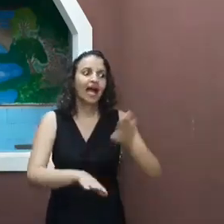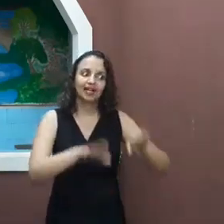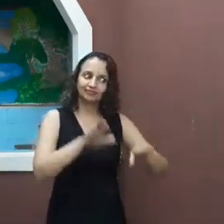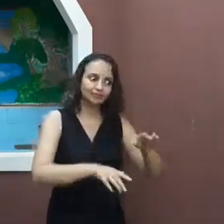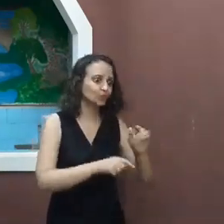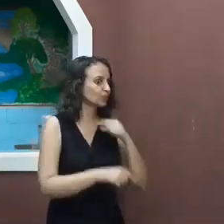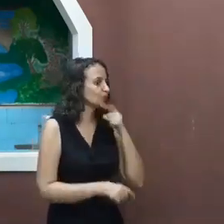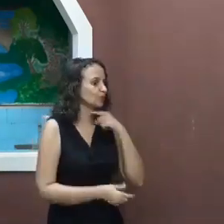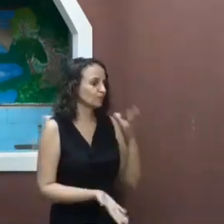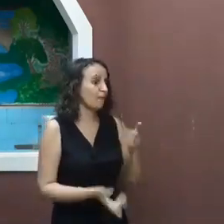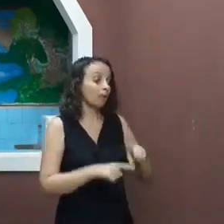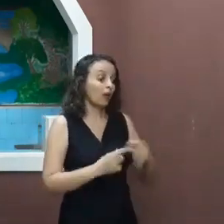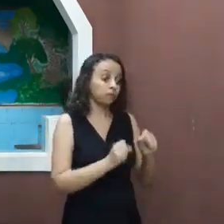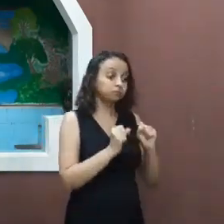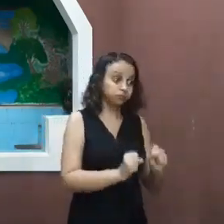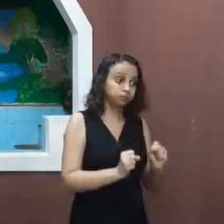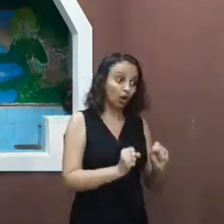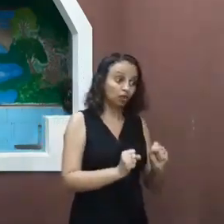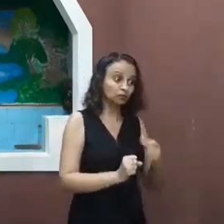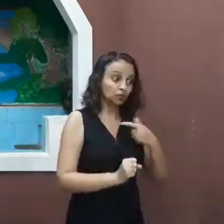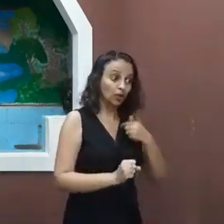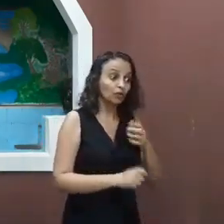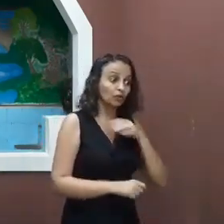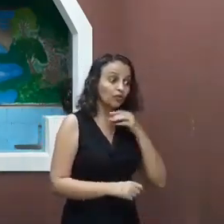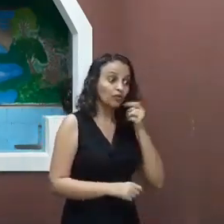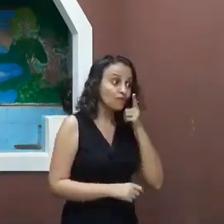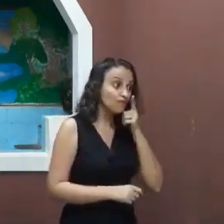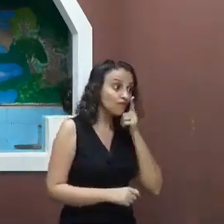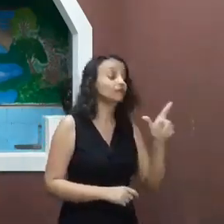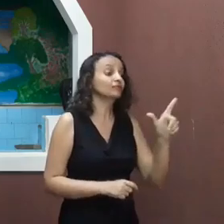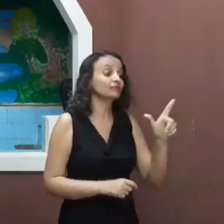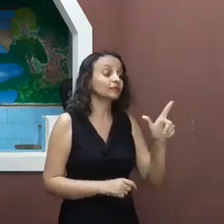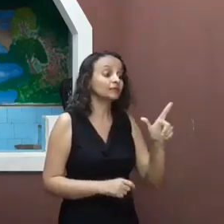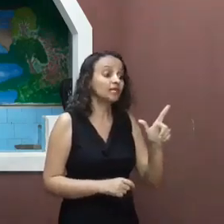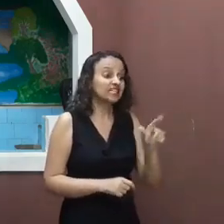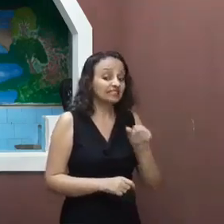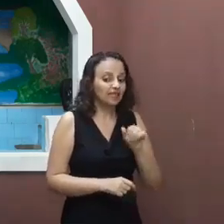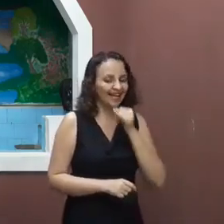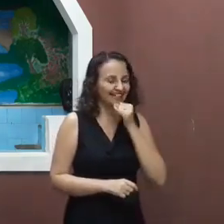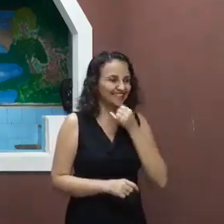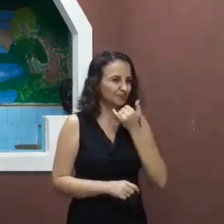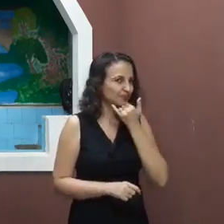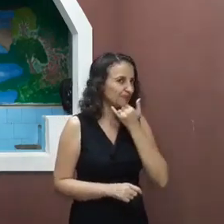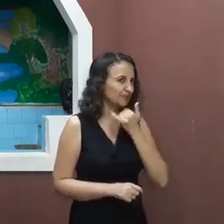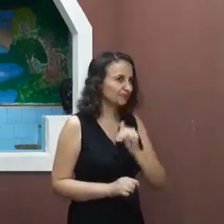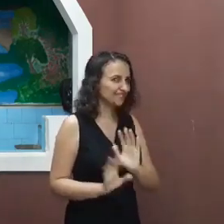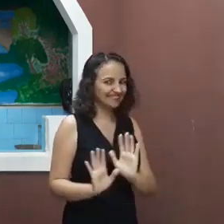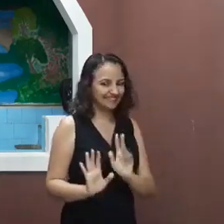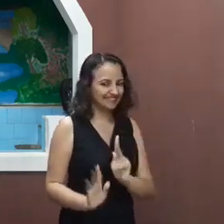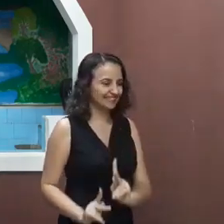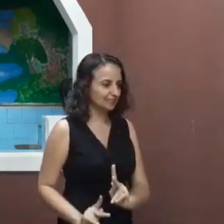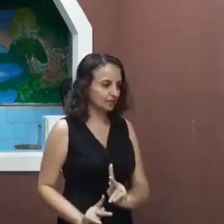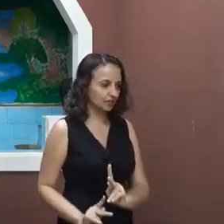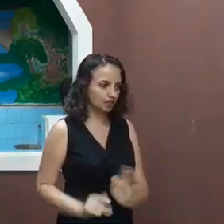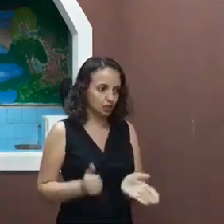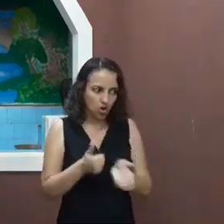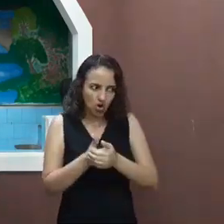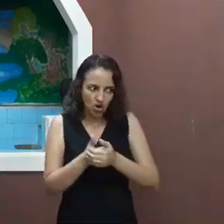naquilo que eu posso ajudar. Se eu encolho a mão, se eu me abstenho, se eu me